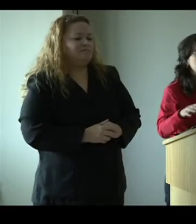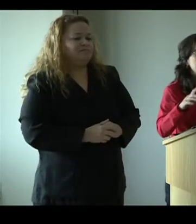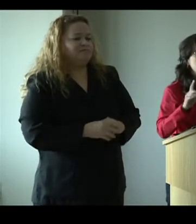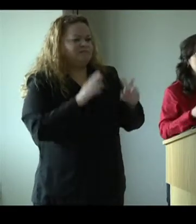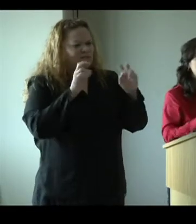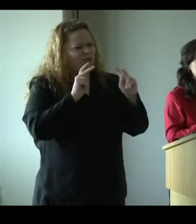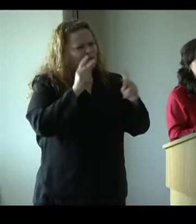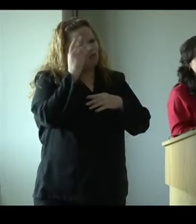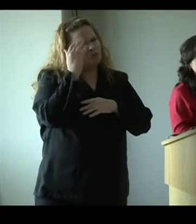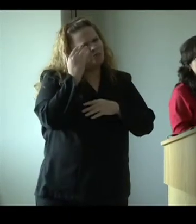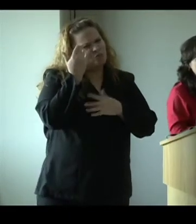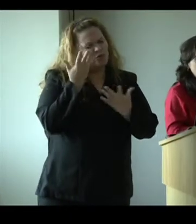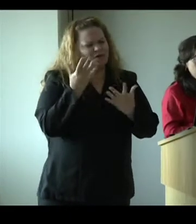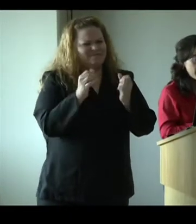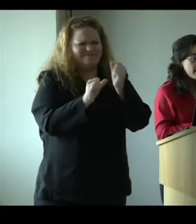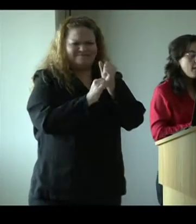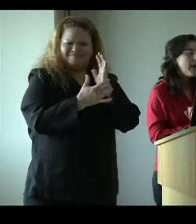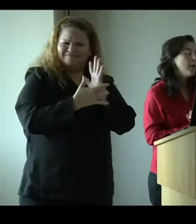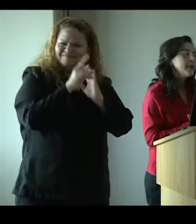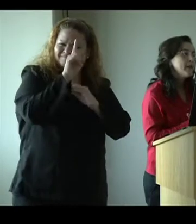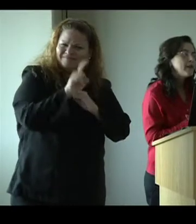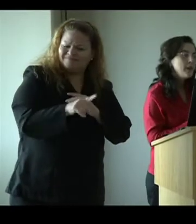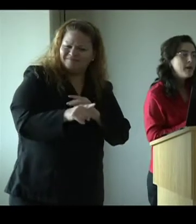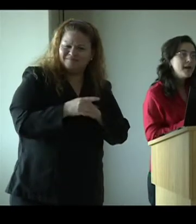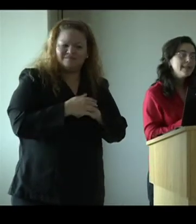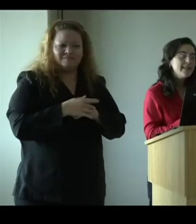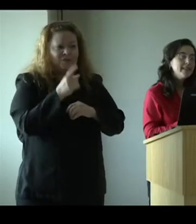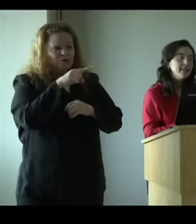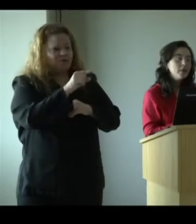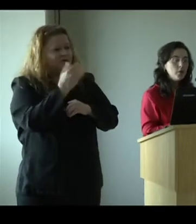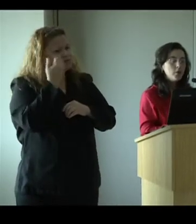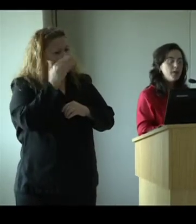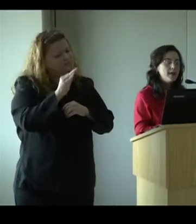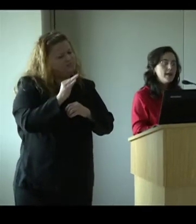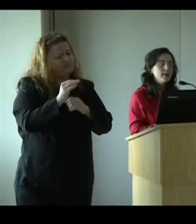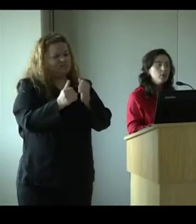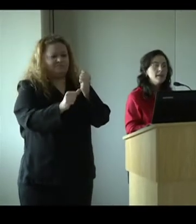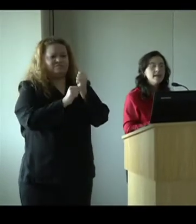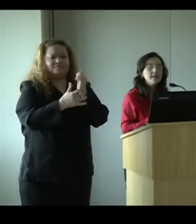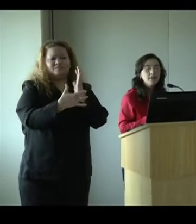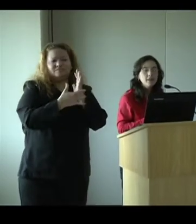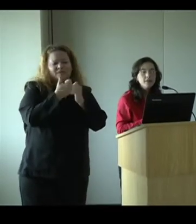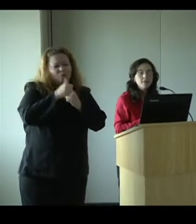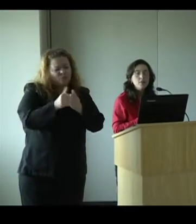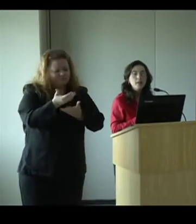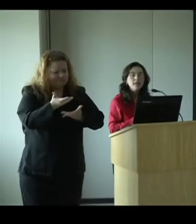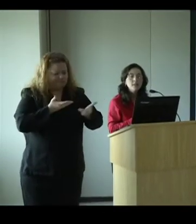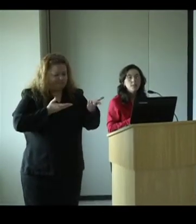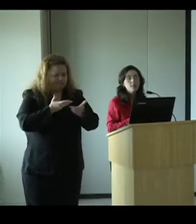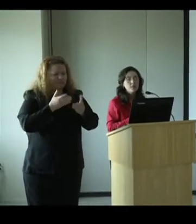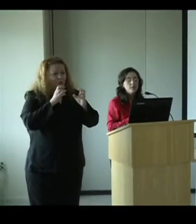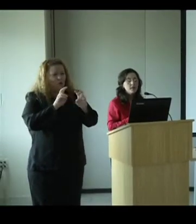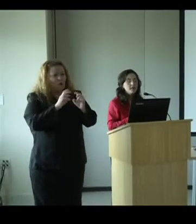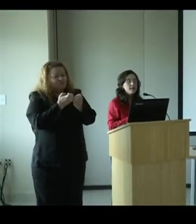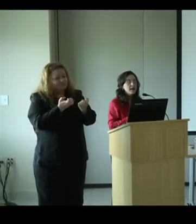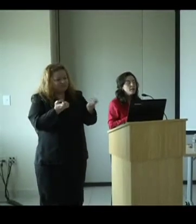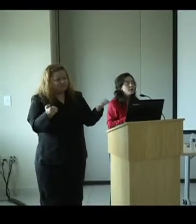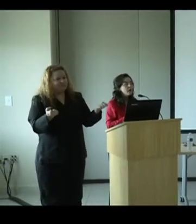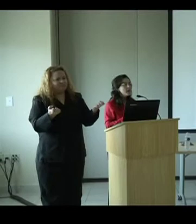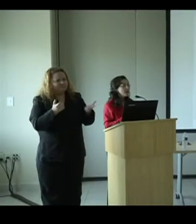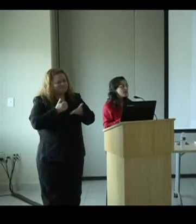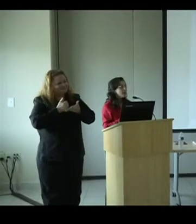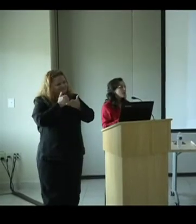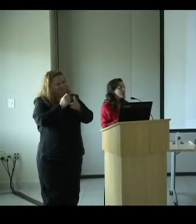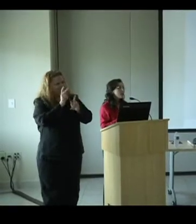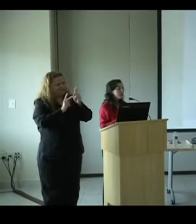OK Por qué el uso de asistencia tecnológica para los que no sepan asistencia tecnológica es cualquier servicio o equipo que